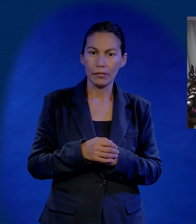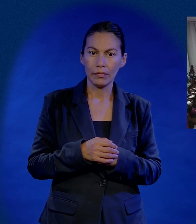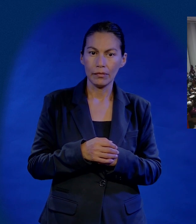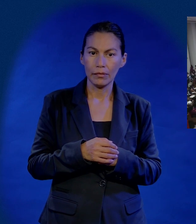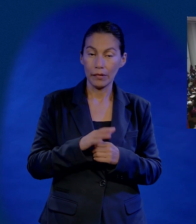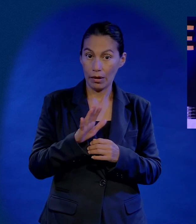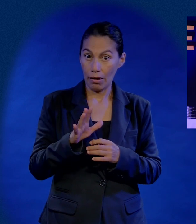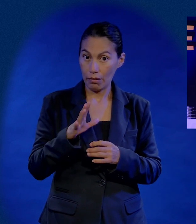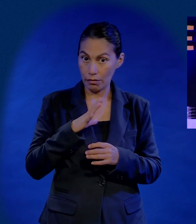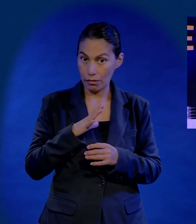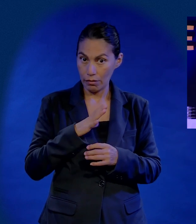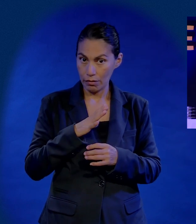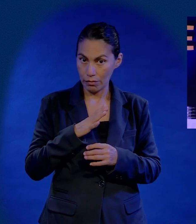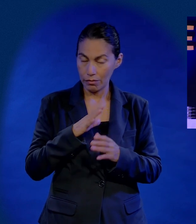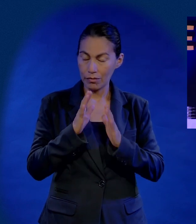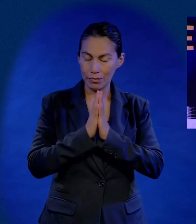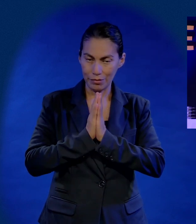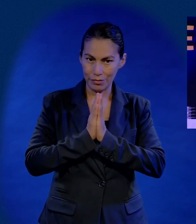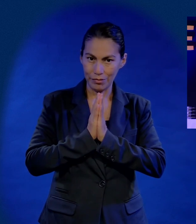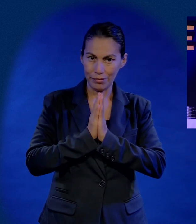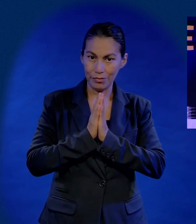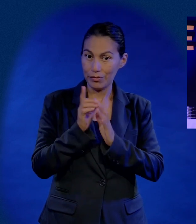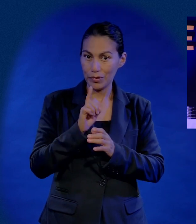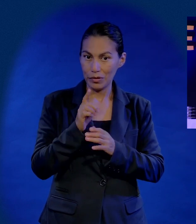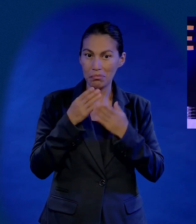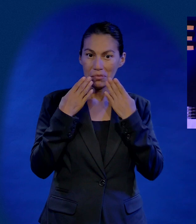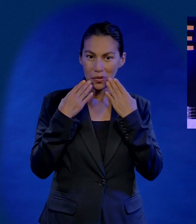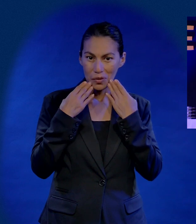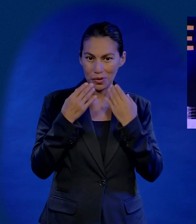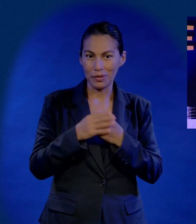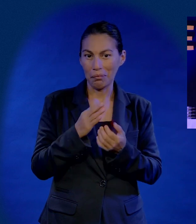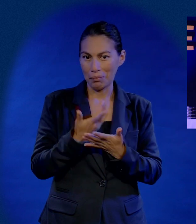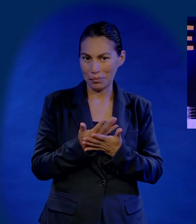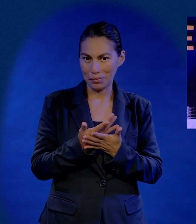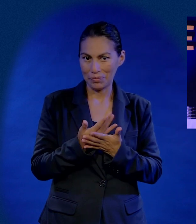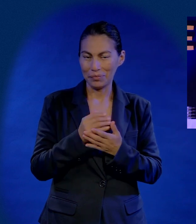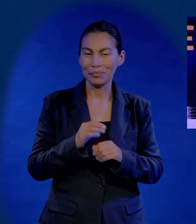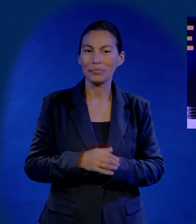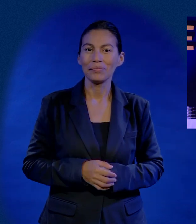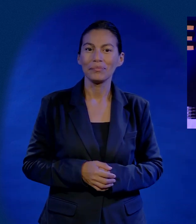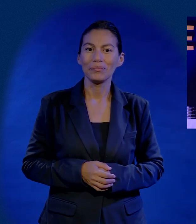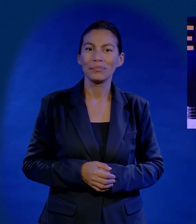favor, dice amén. Y si no, dice misericordia y esperamos.